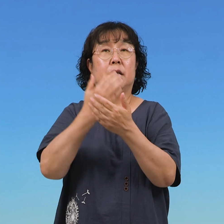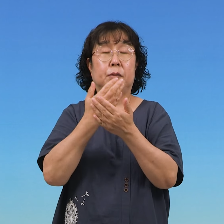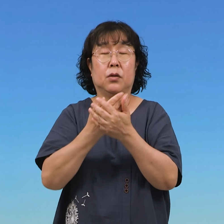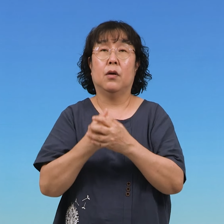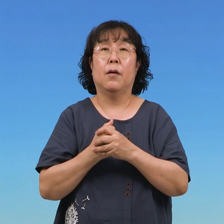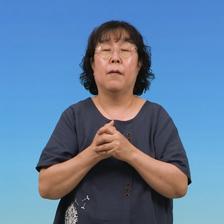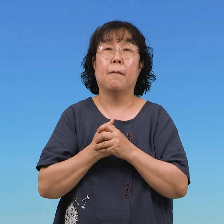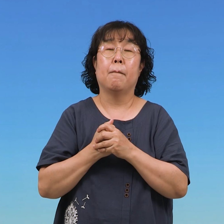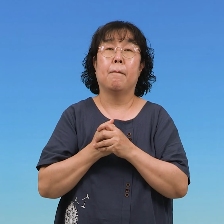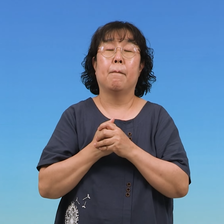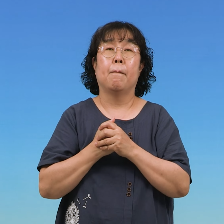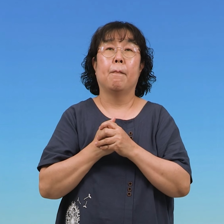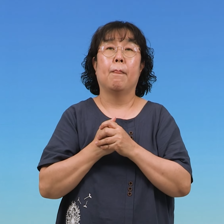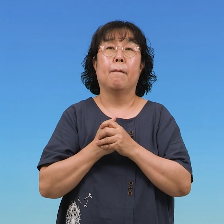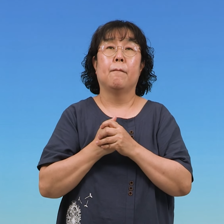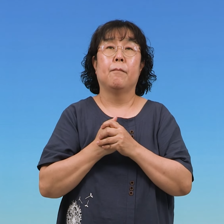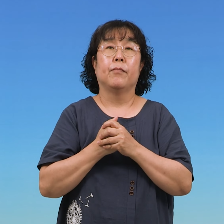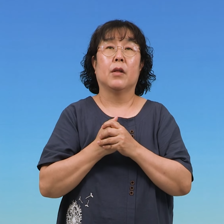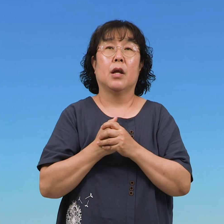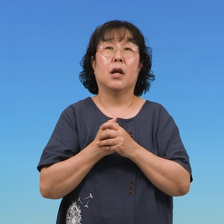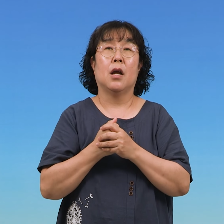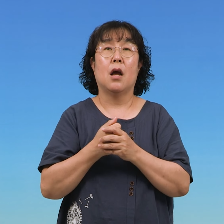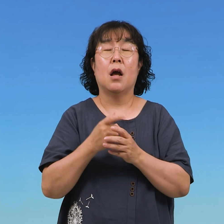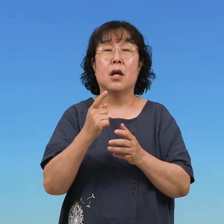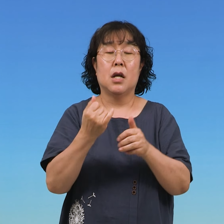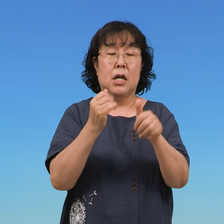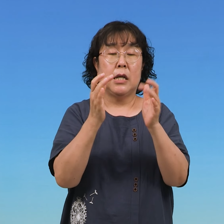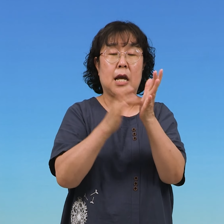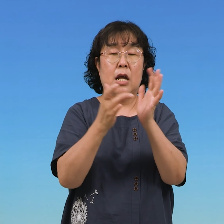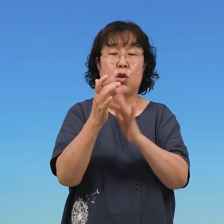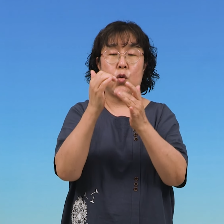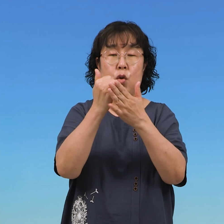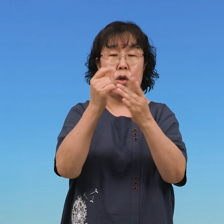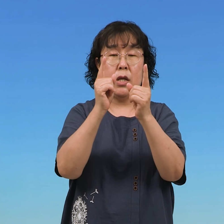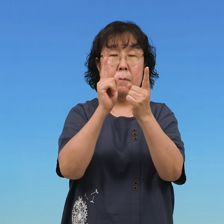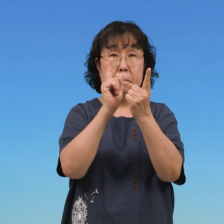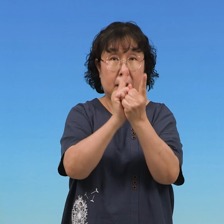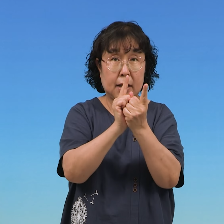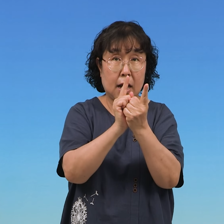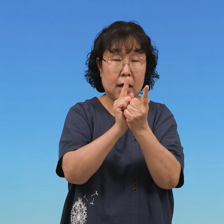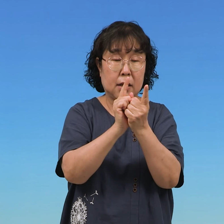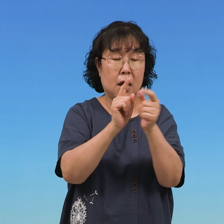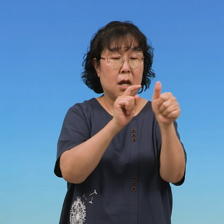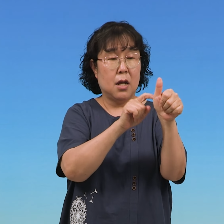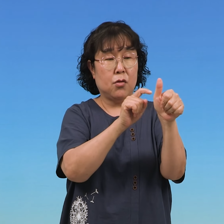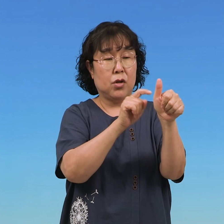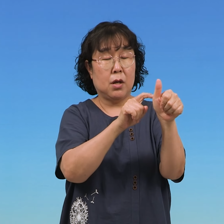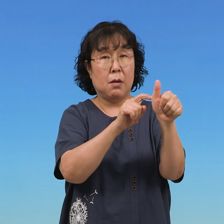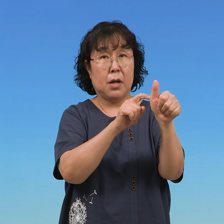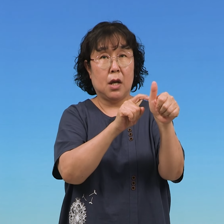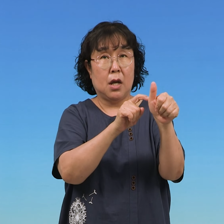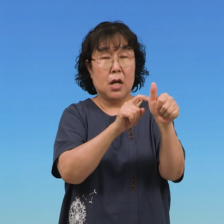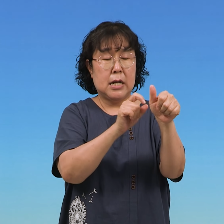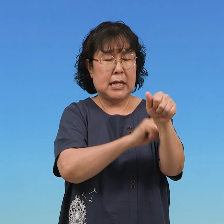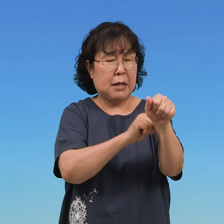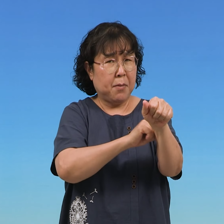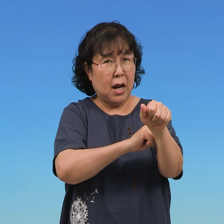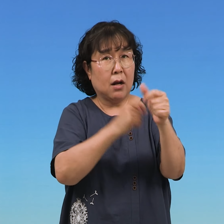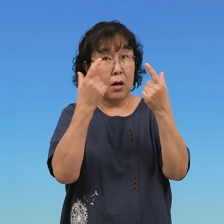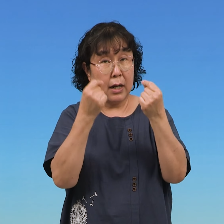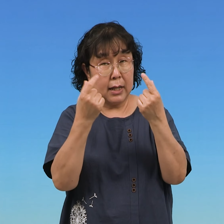했더니 낯선 남자를 처음에 내가 경계했더니 이분이 이게 뭐 보통 분이 아니네, 비범하네, 이 선지자 같은데.